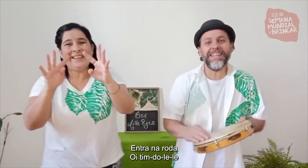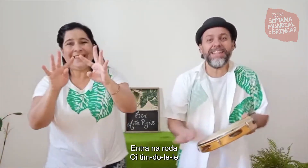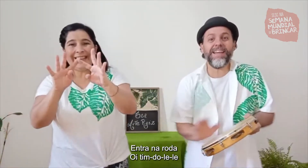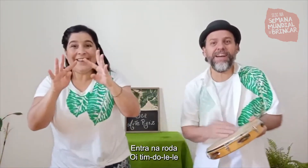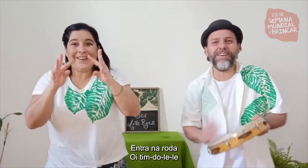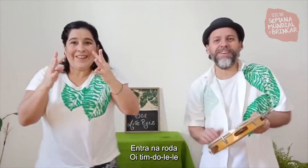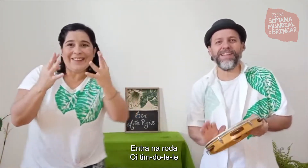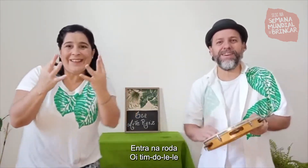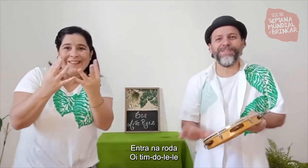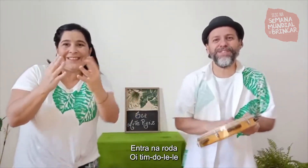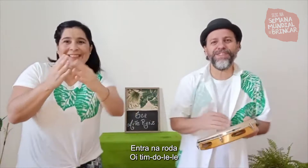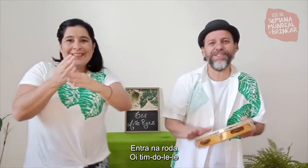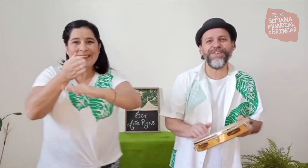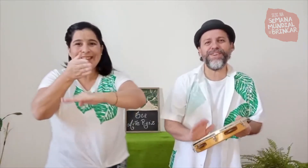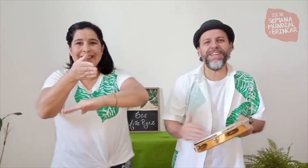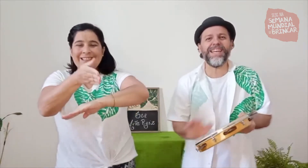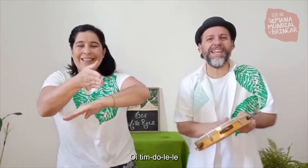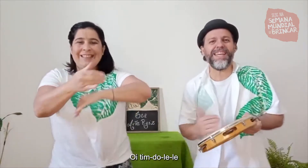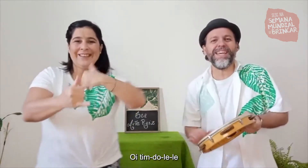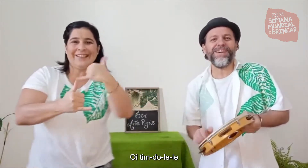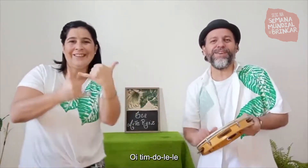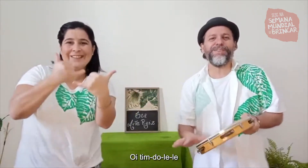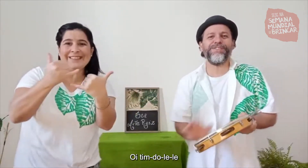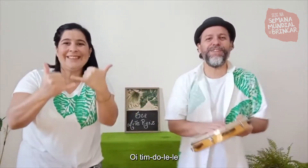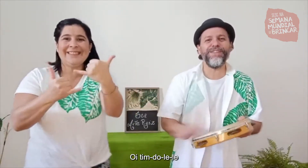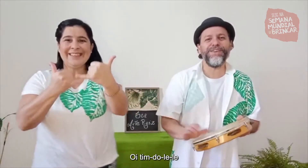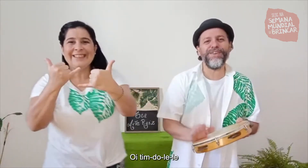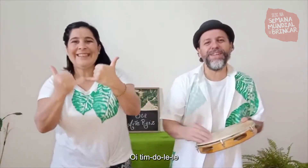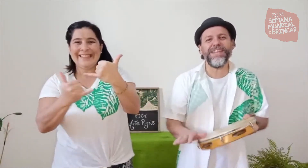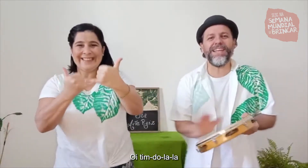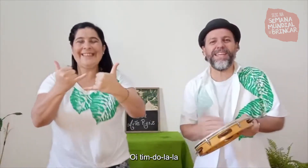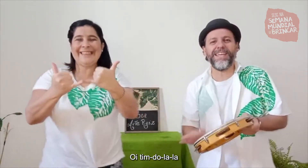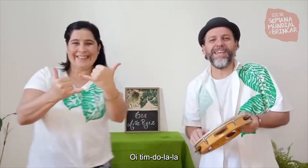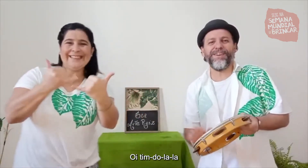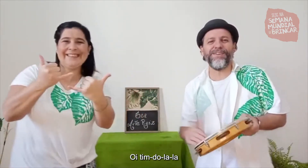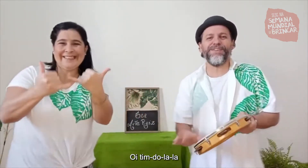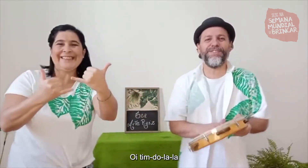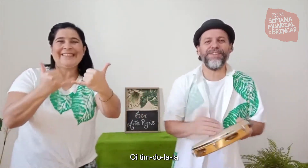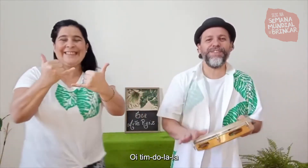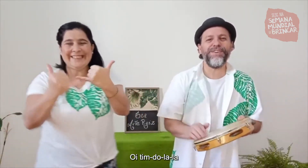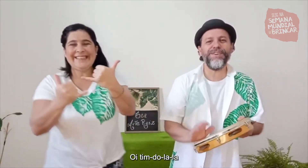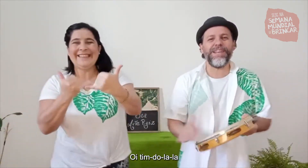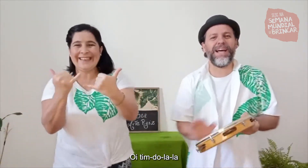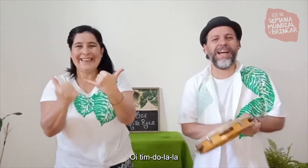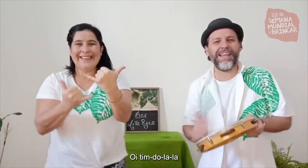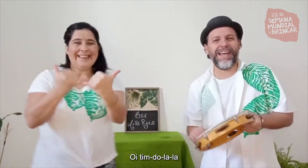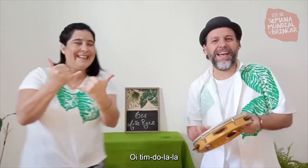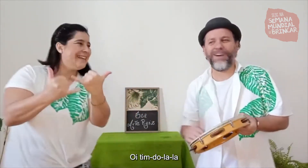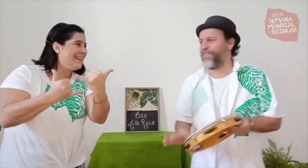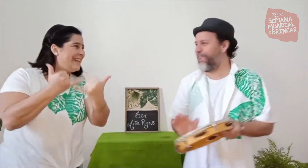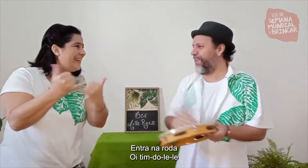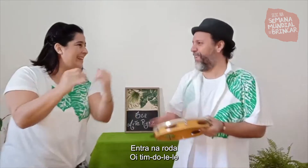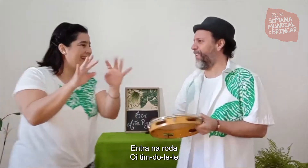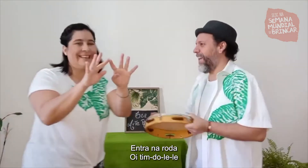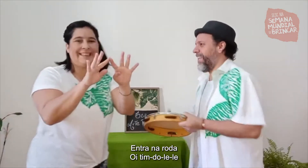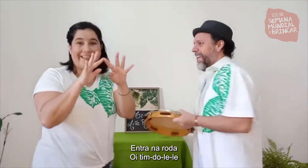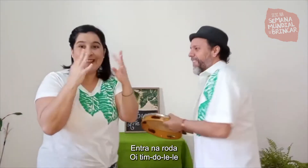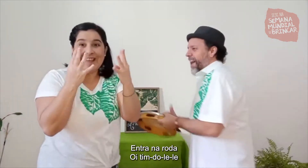entra na roda, entra na roda, entra na roda, entra na